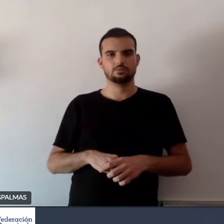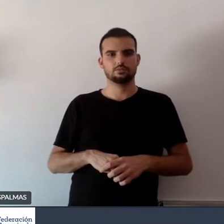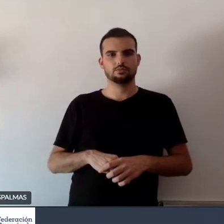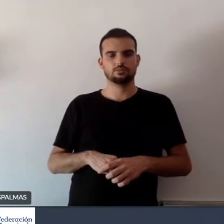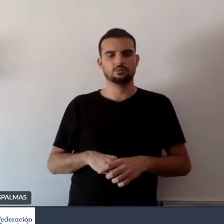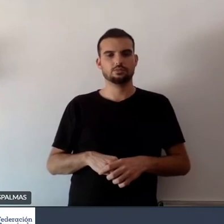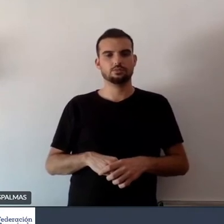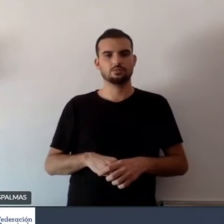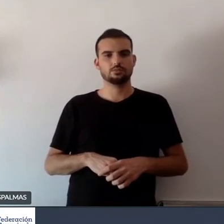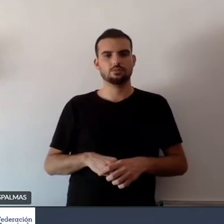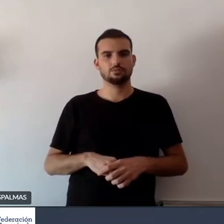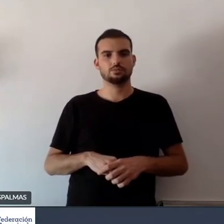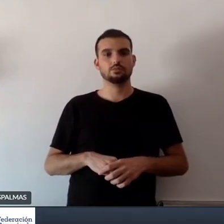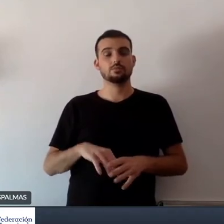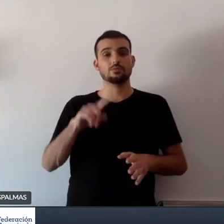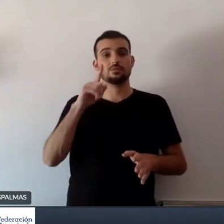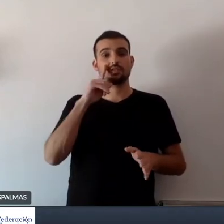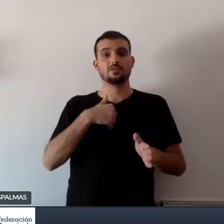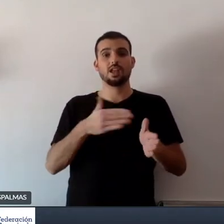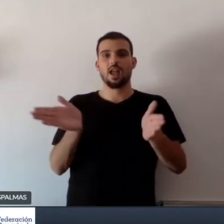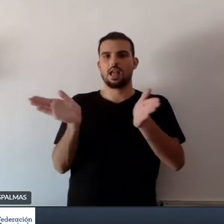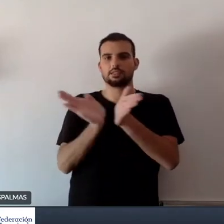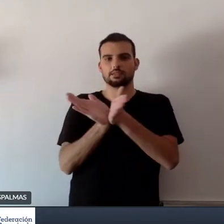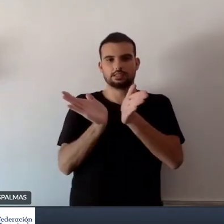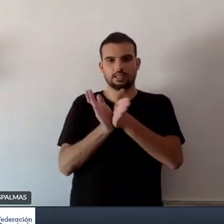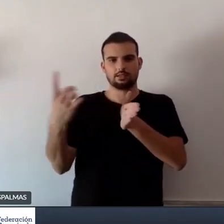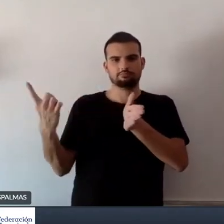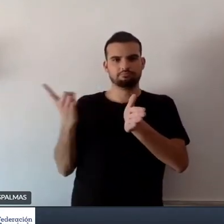Liberar esquina, extra pass.